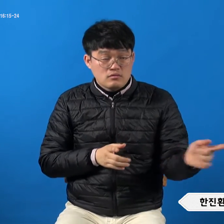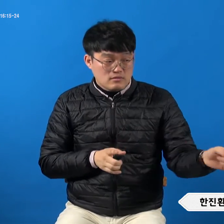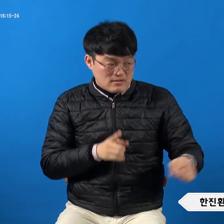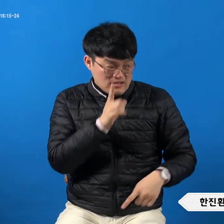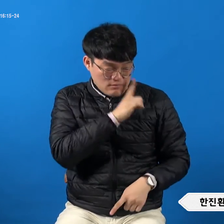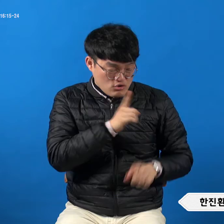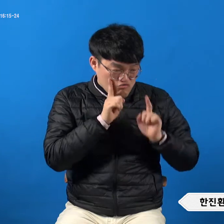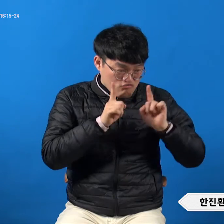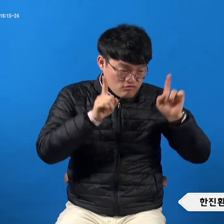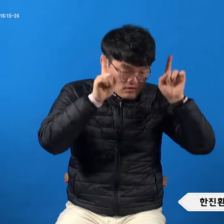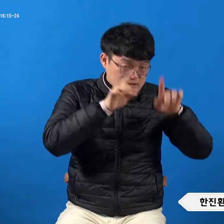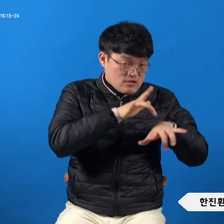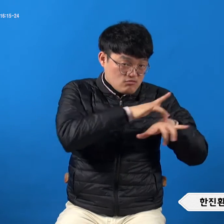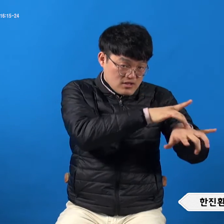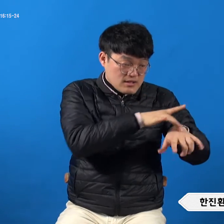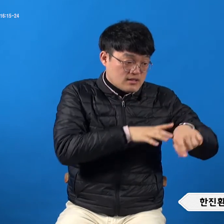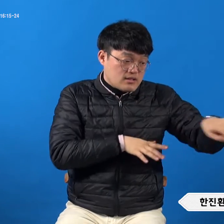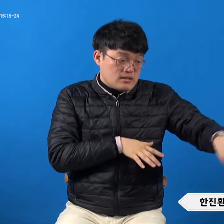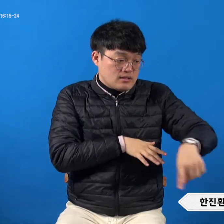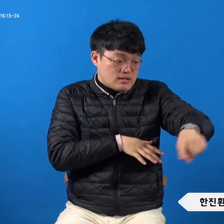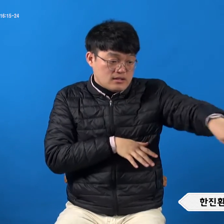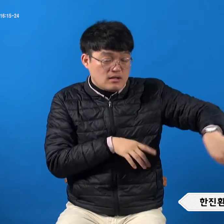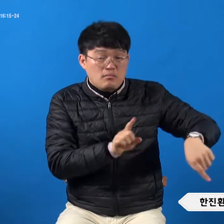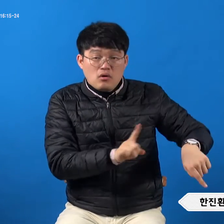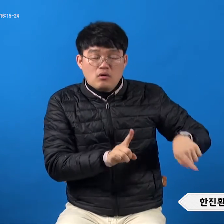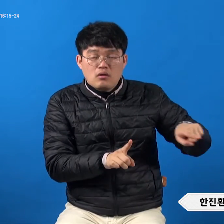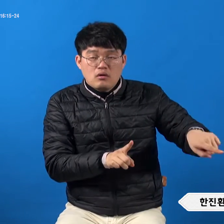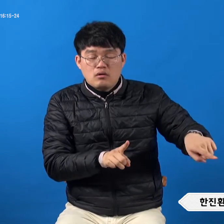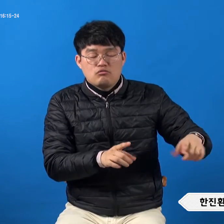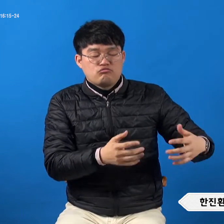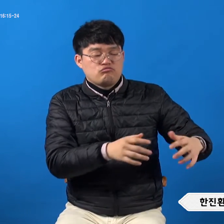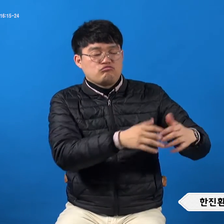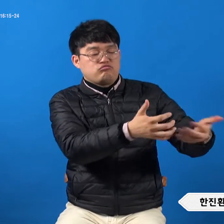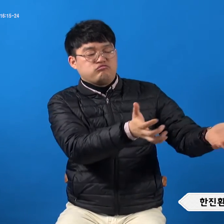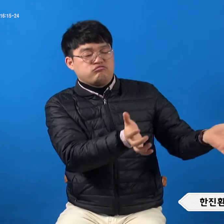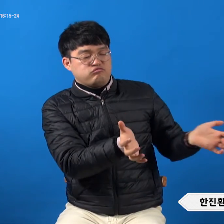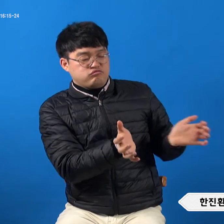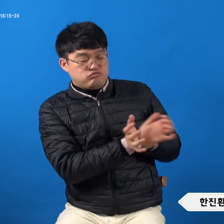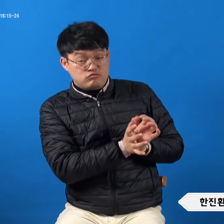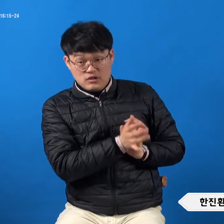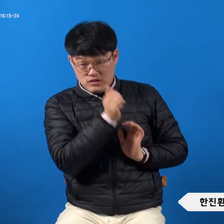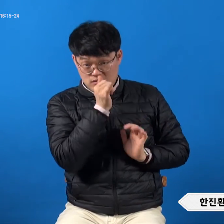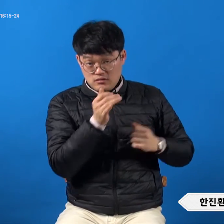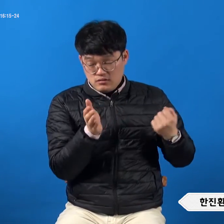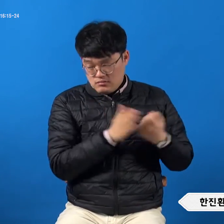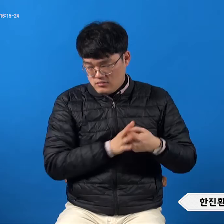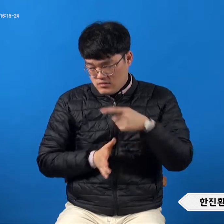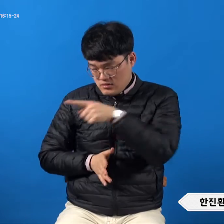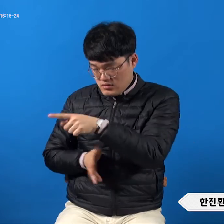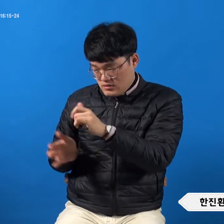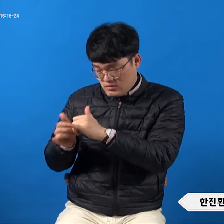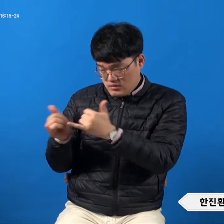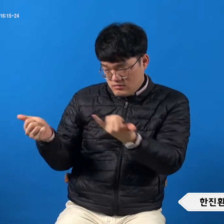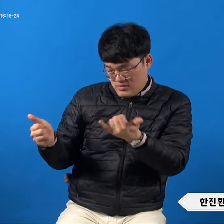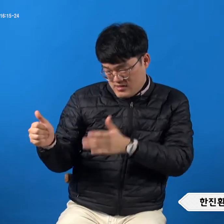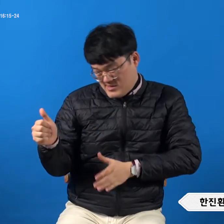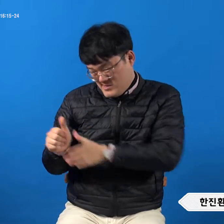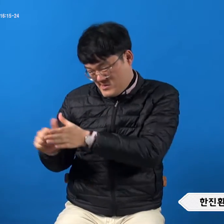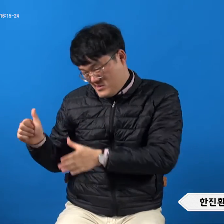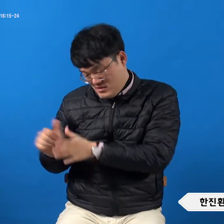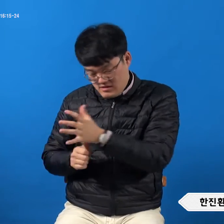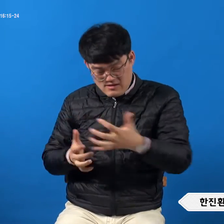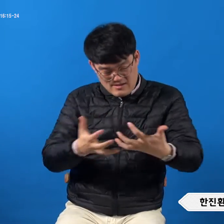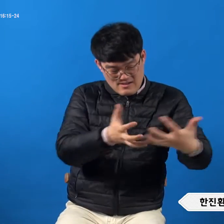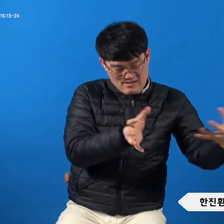있습니다. 그래서 사람들을 파멸시키는 흑암의 일을 아주 조직적으로 일사불란하게